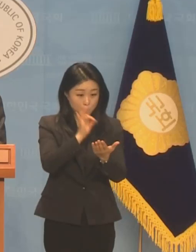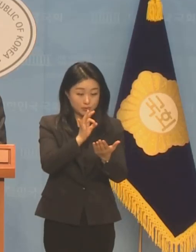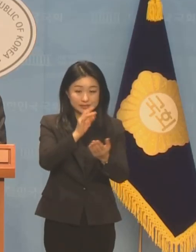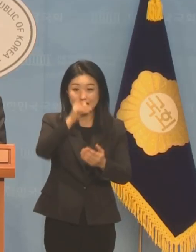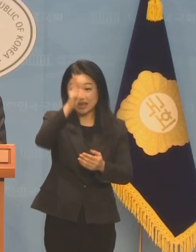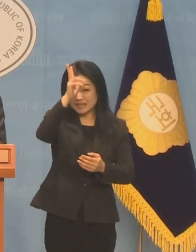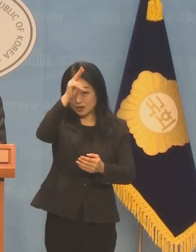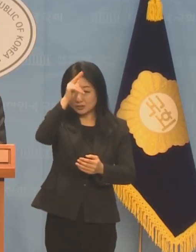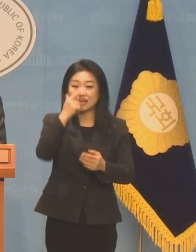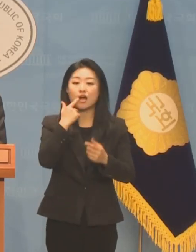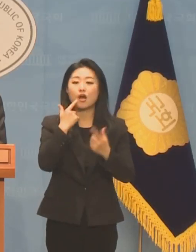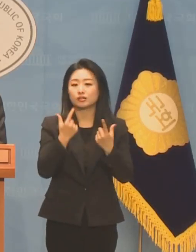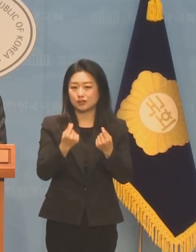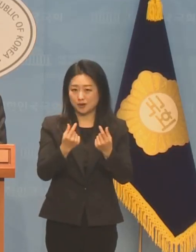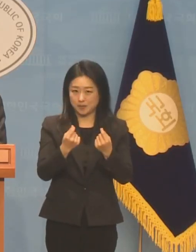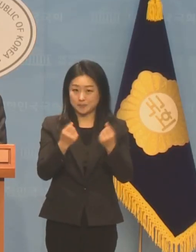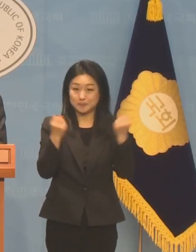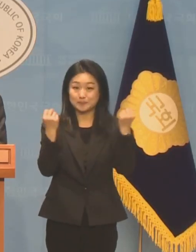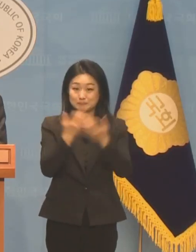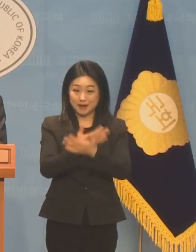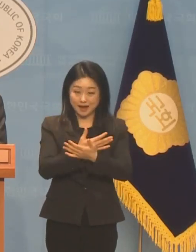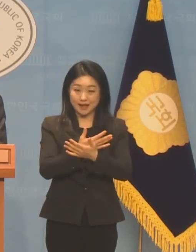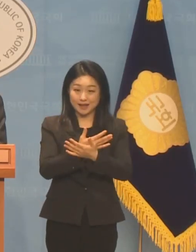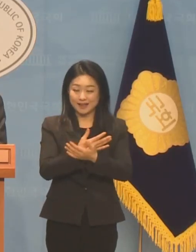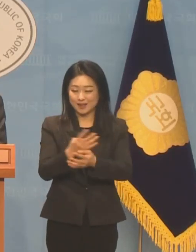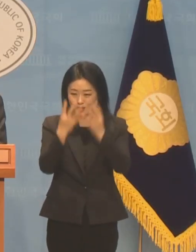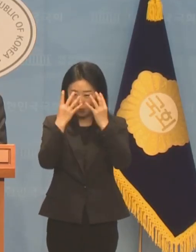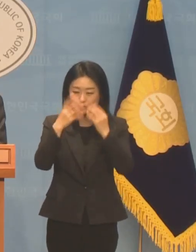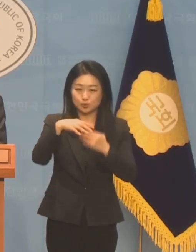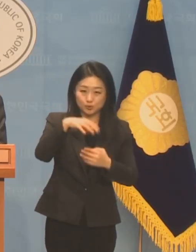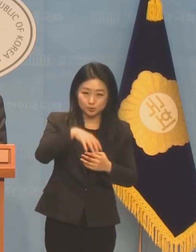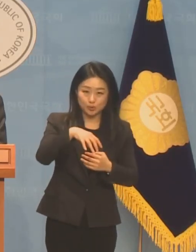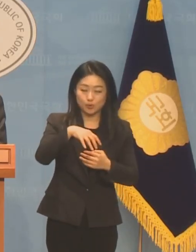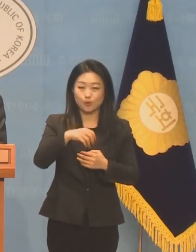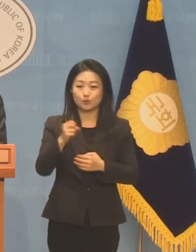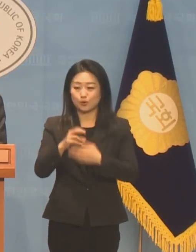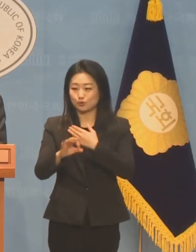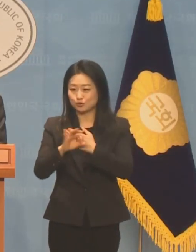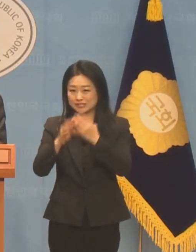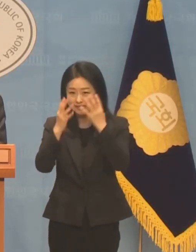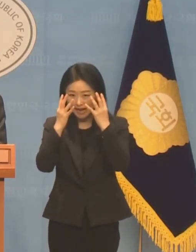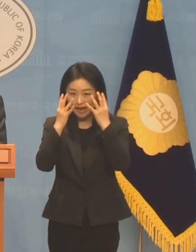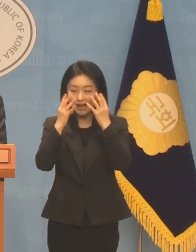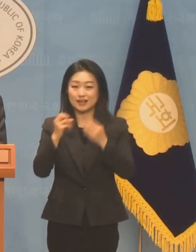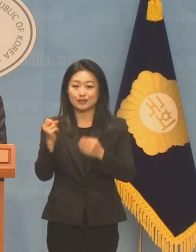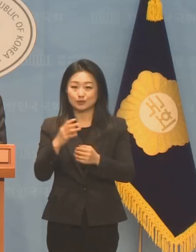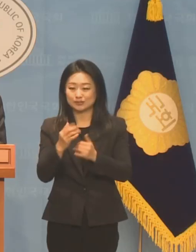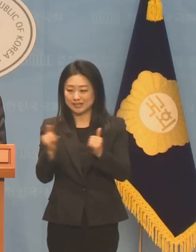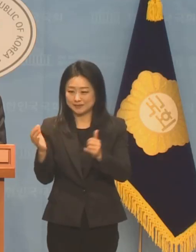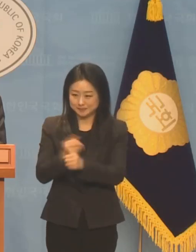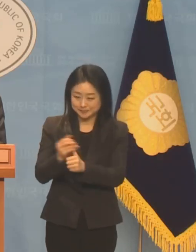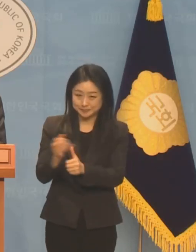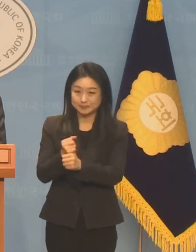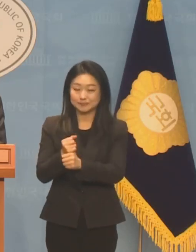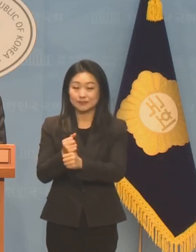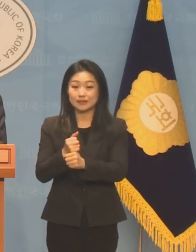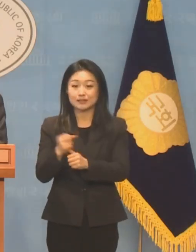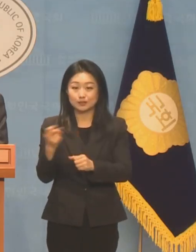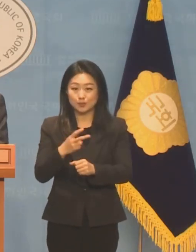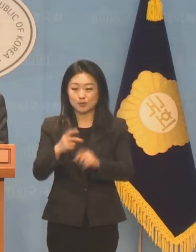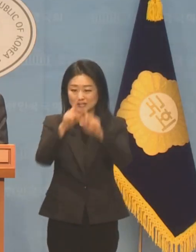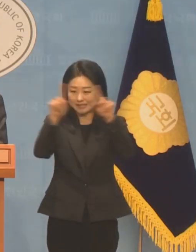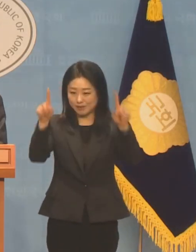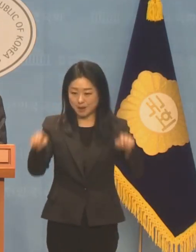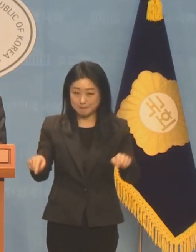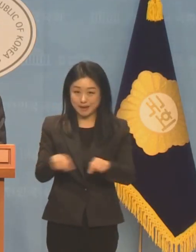마크를 흉내내고 교도소, 유치장, 호신술, 상황판 같은 메뉴판이 있어서